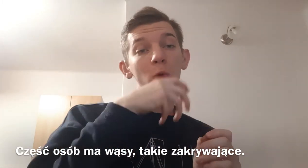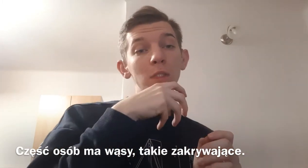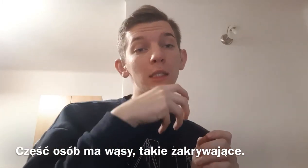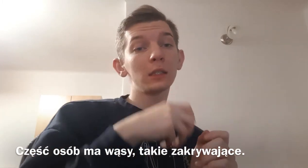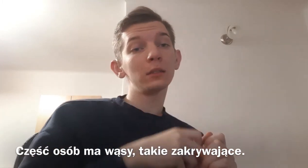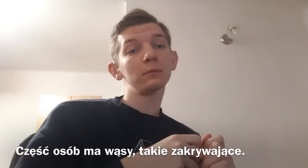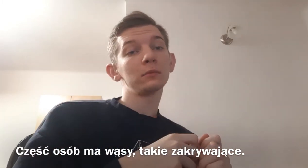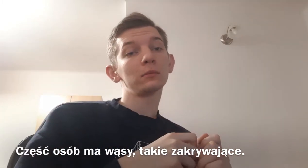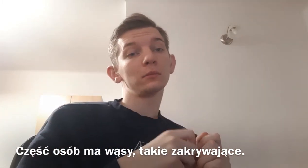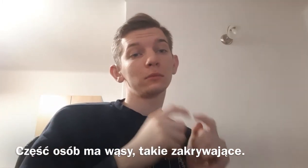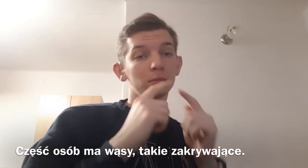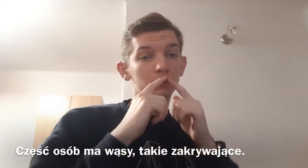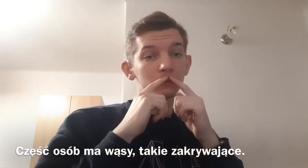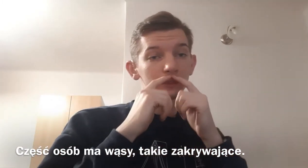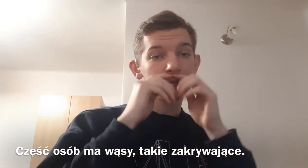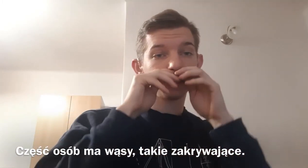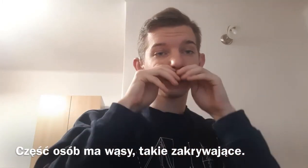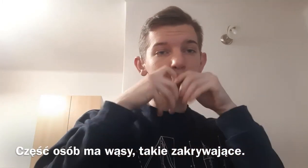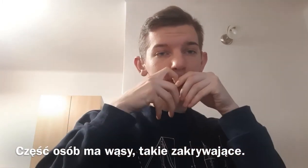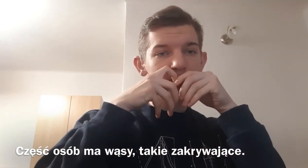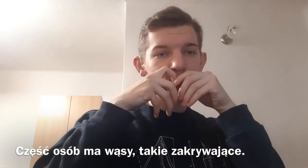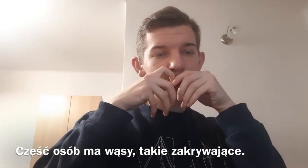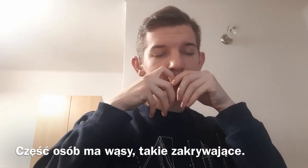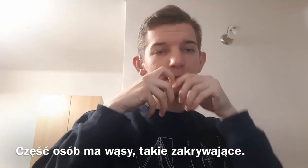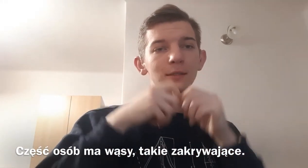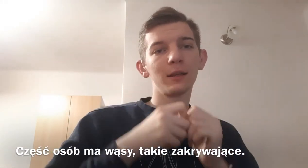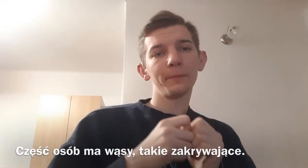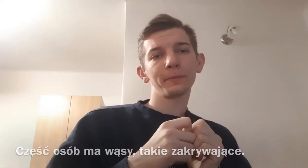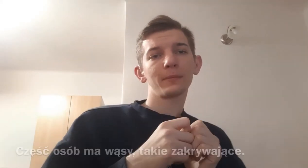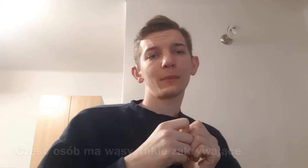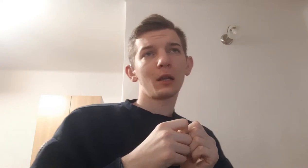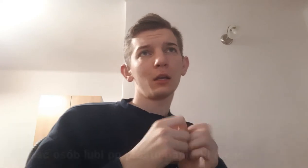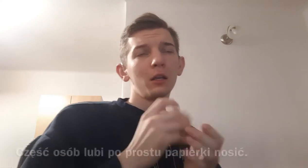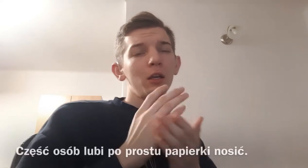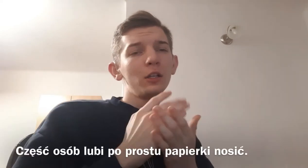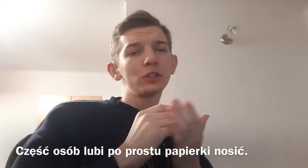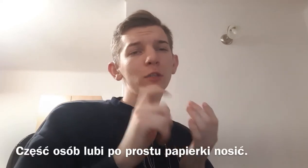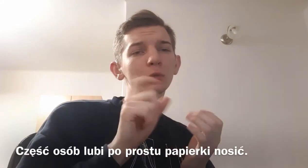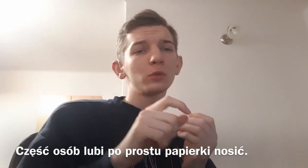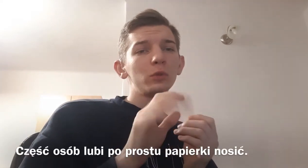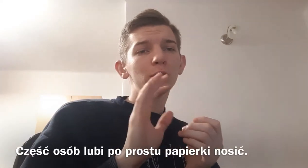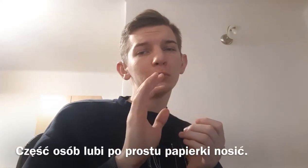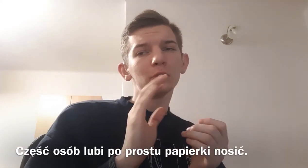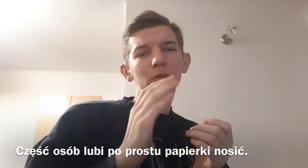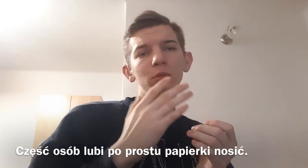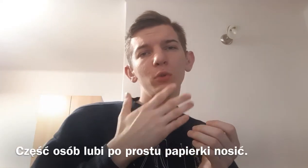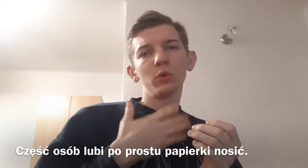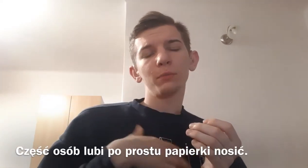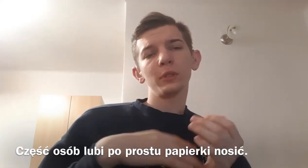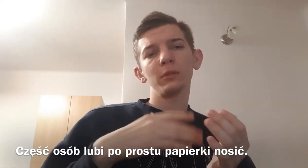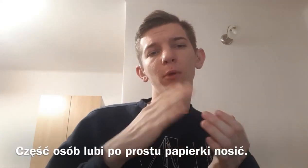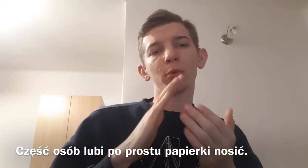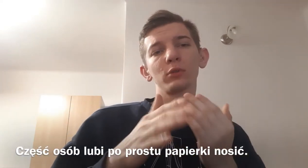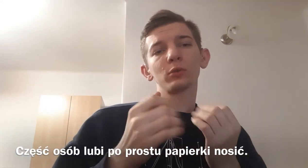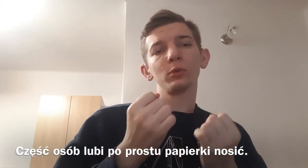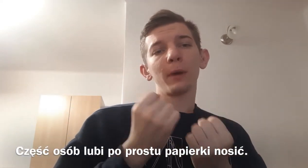wąsy, takie zakryte za ksasatę. Część osób lubi po prostu